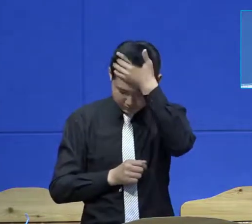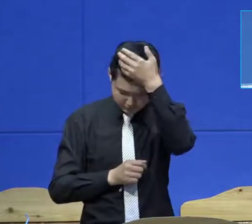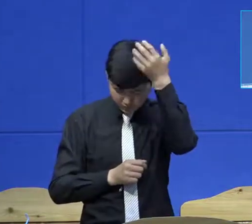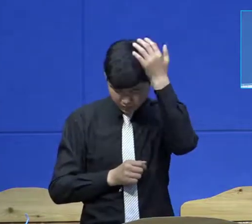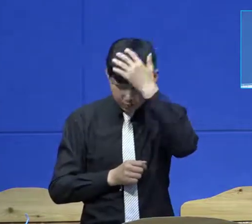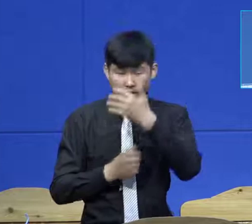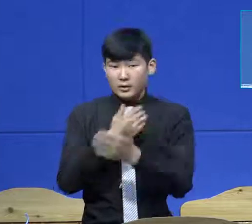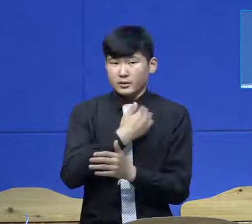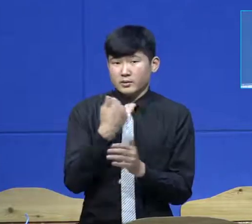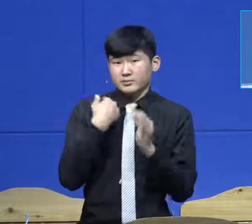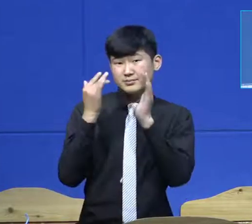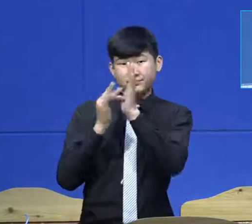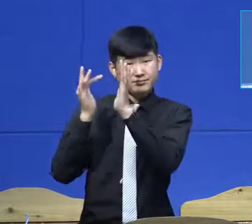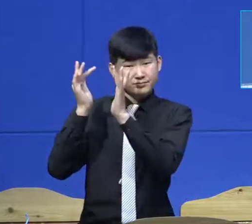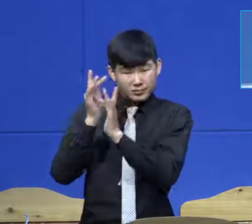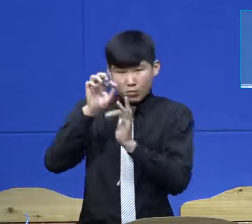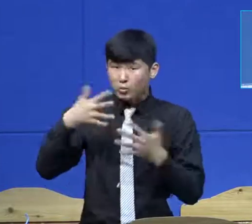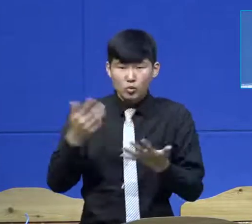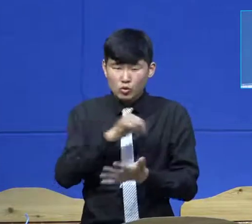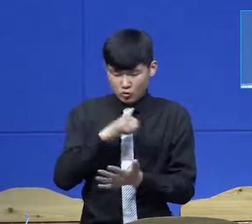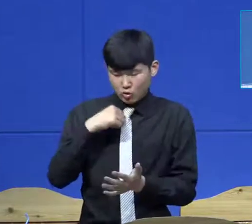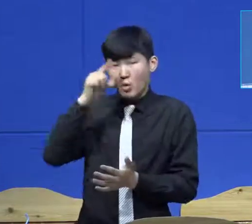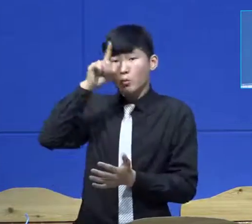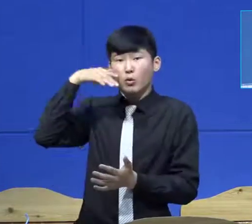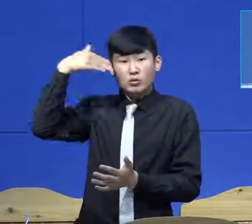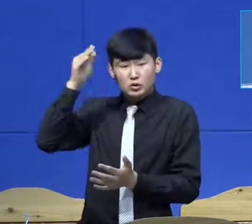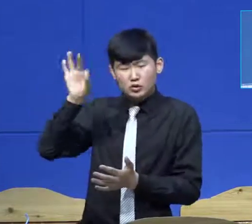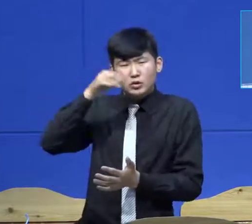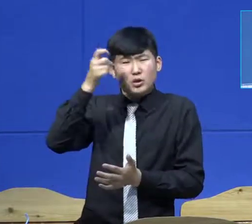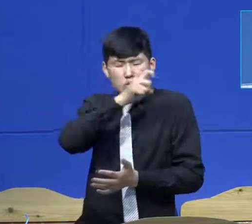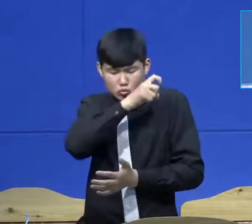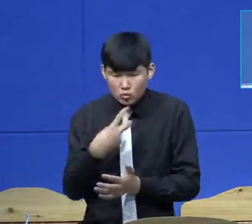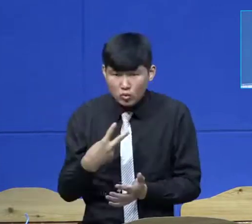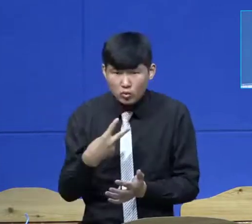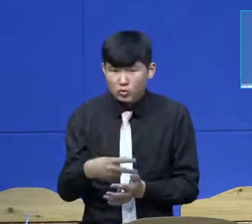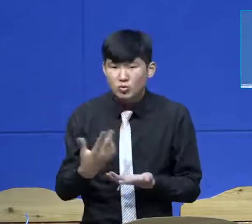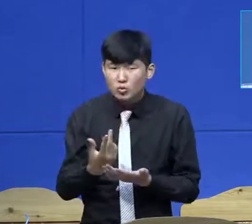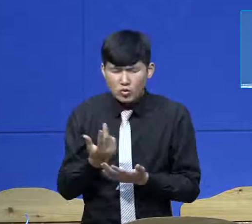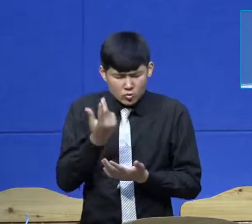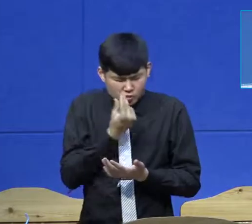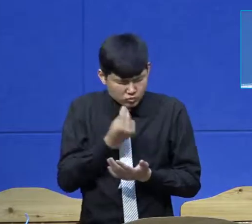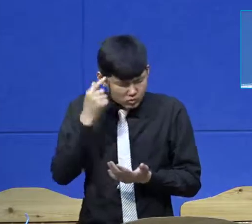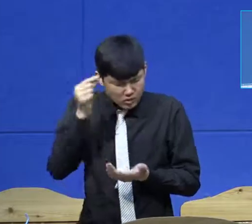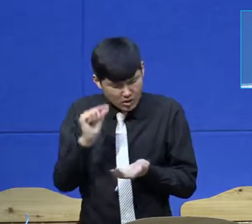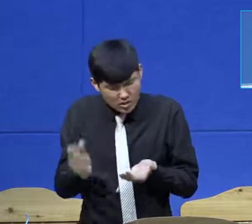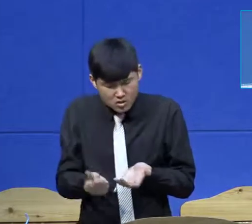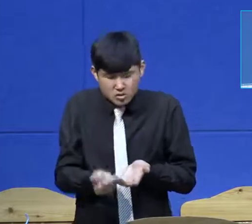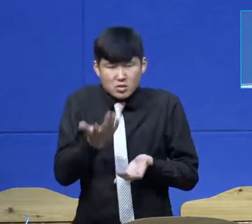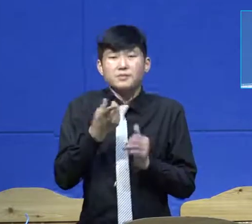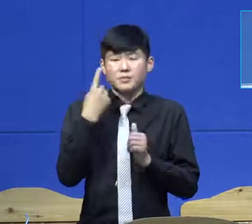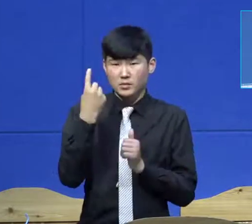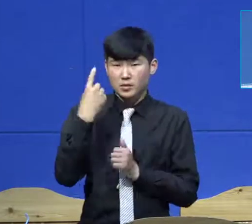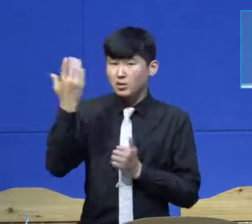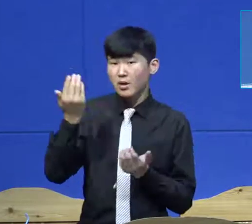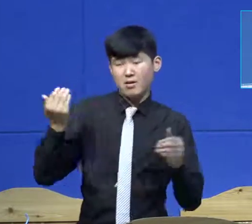Эзэн Есүс бол өөрөө Бурхны цор ганц хүү. Тэр бол үн хүндтэй үнэхээр эрхэм нэгэн. Тэр бол